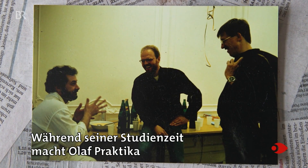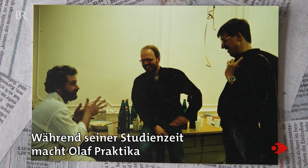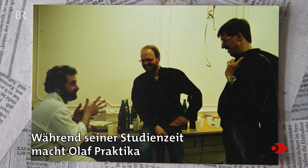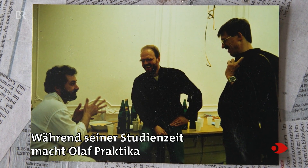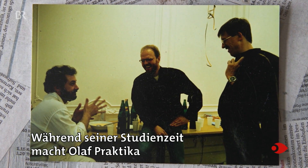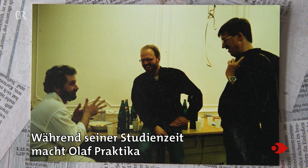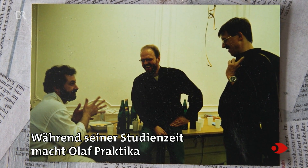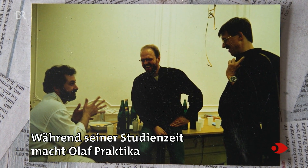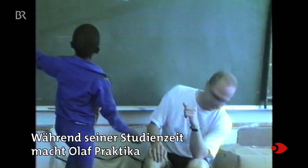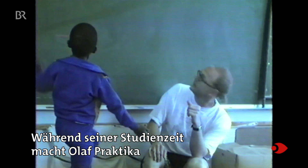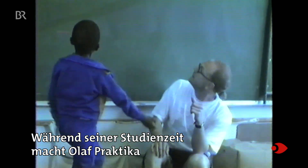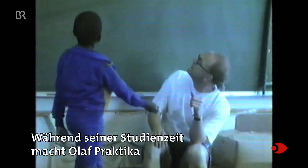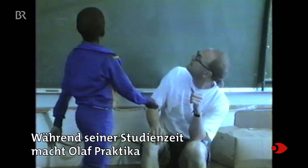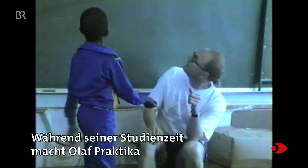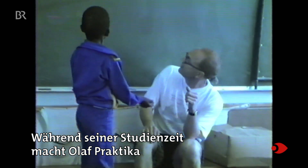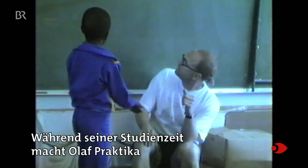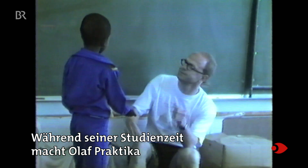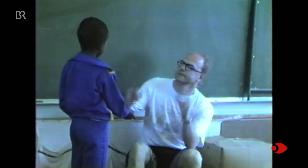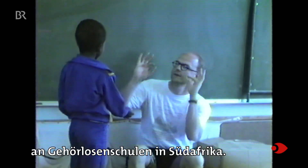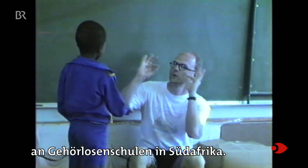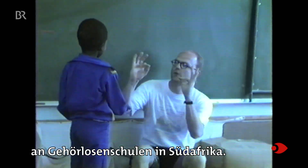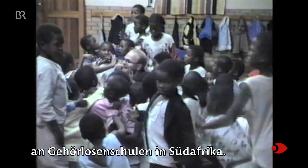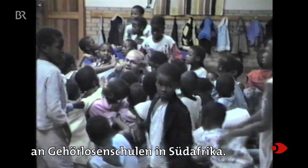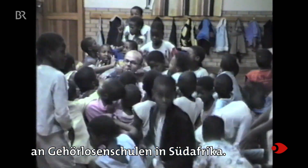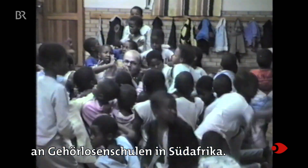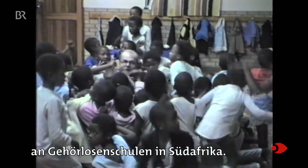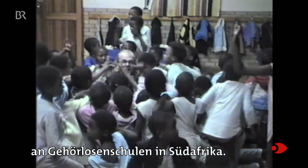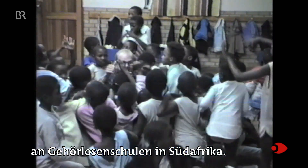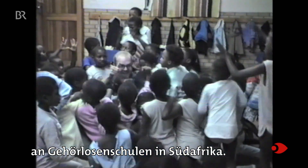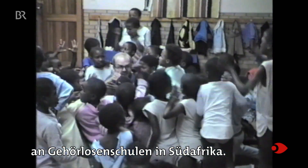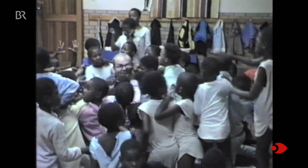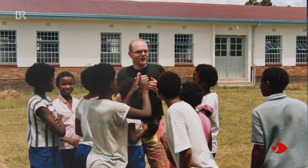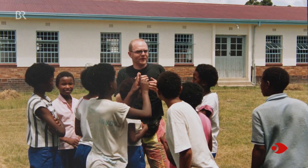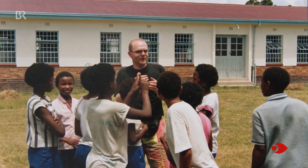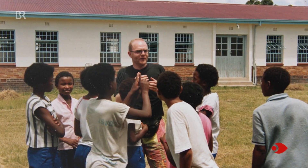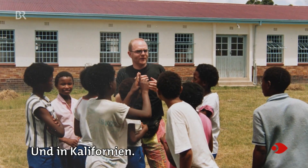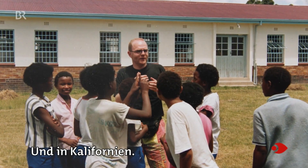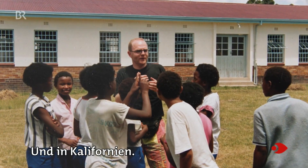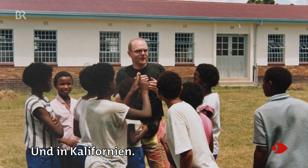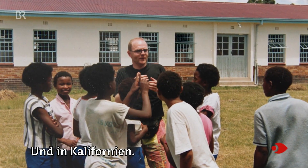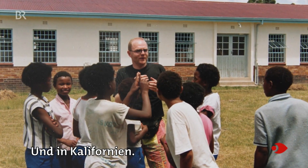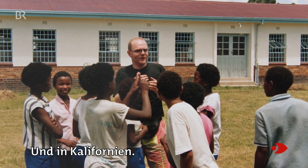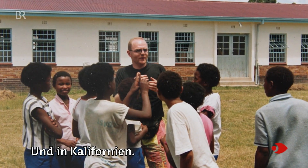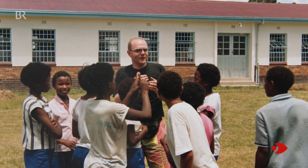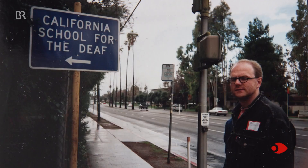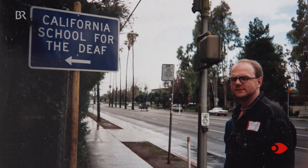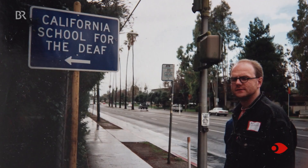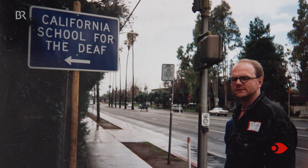Während seiner Studienzeit macht Olaf Praktika an Gehörlosenschulen in Südafrika und in Kalifornien.